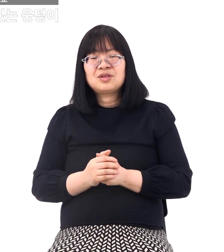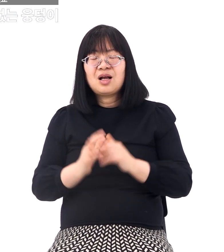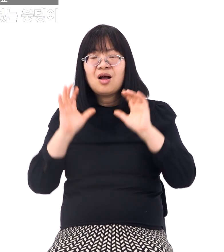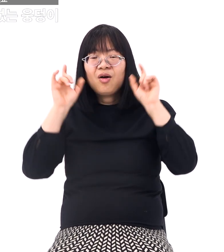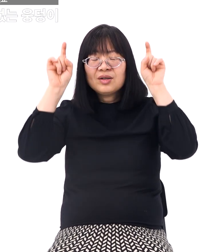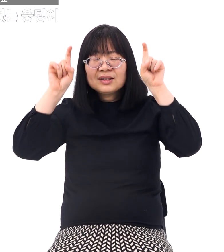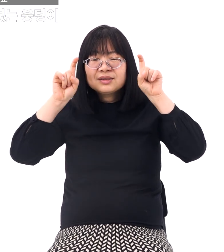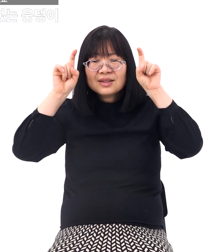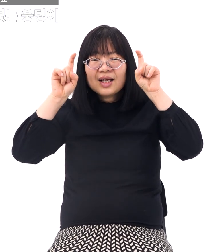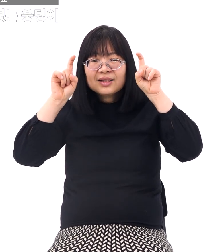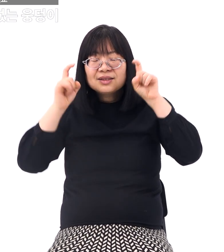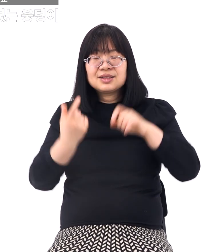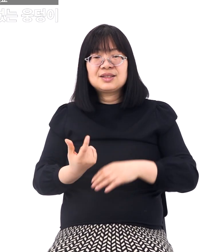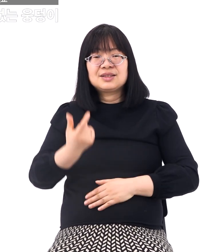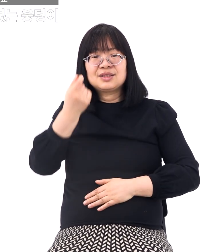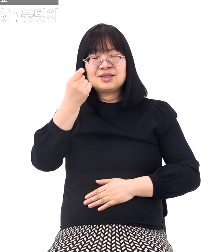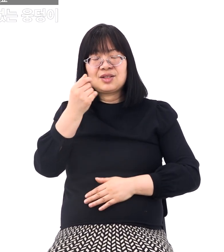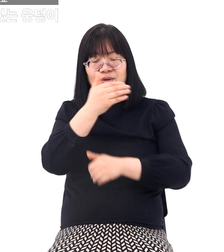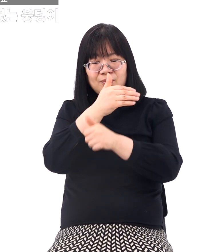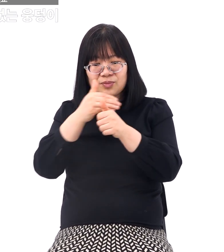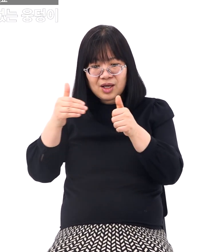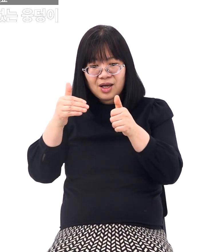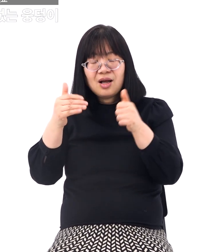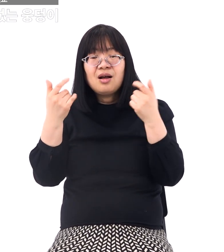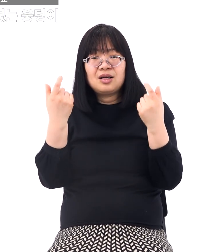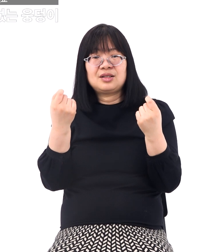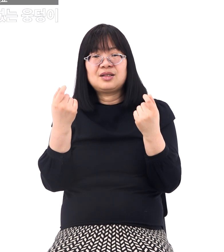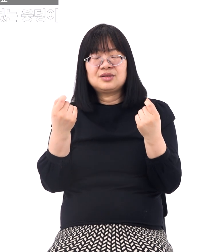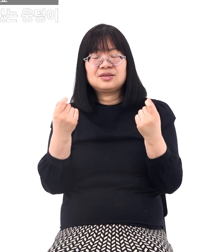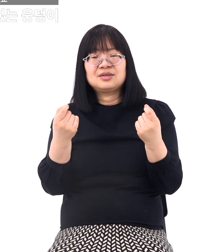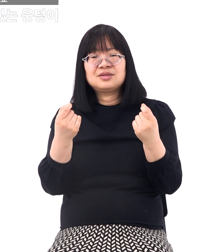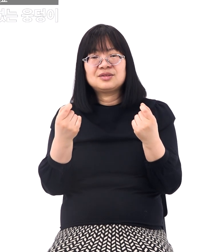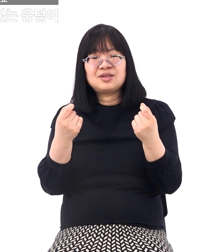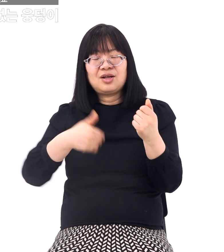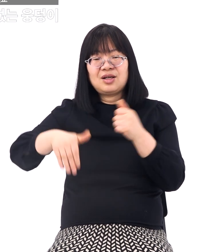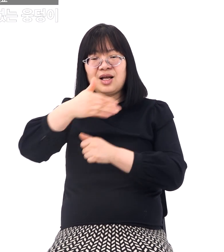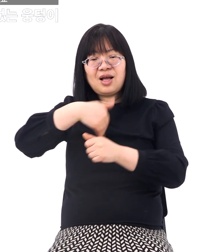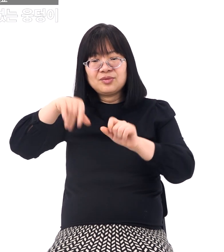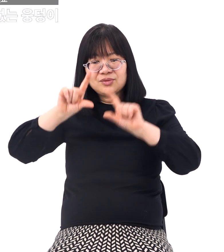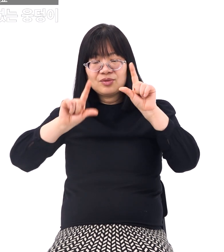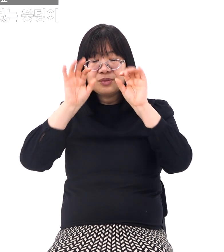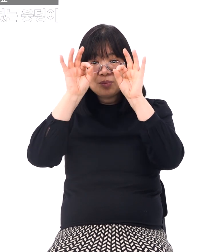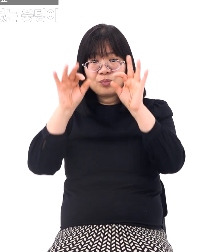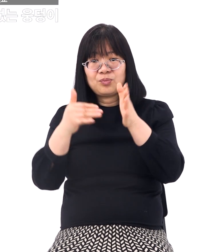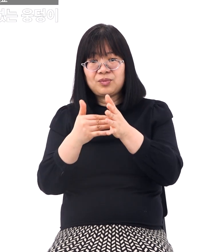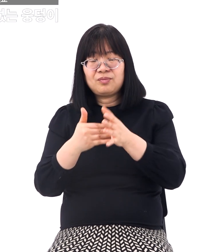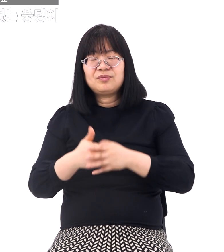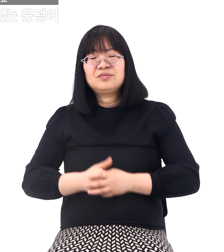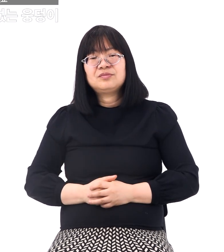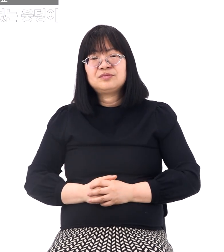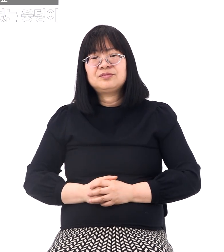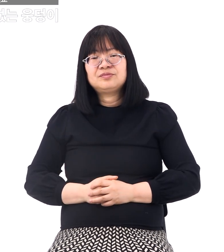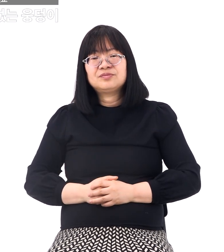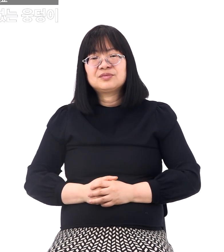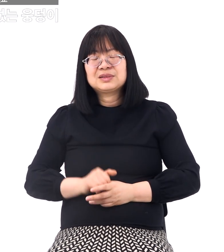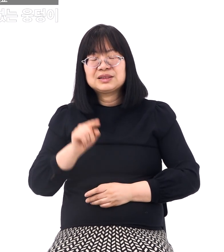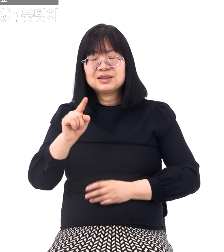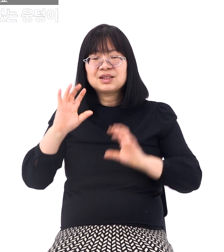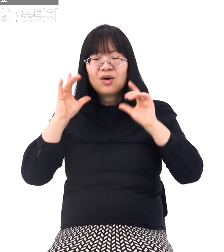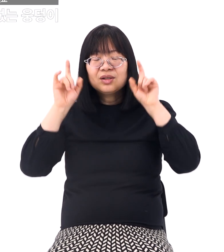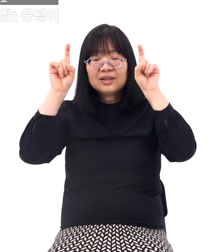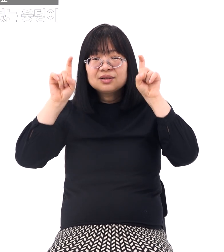어린 양이 일찍이 죽임을 당한 것 같은 광경을 봅니다. 그 어린